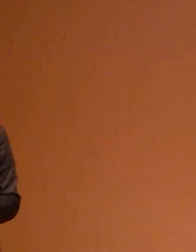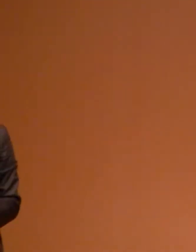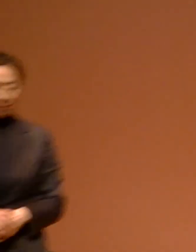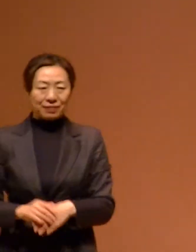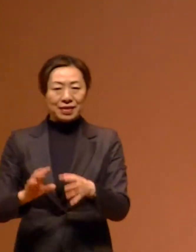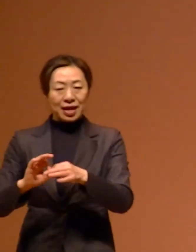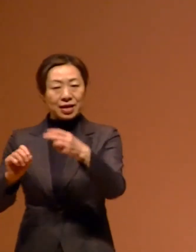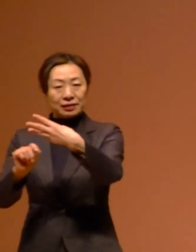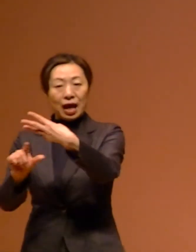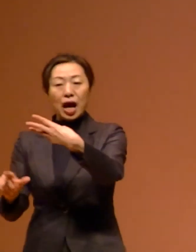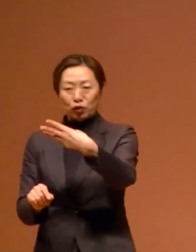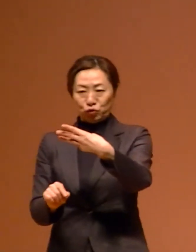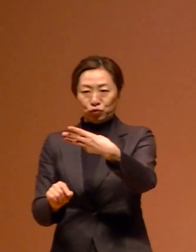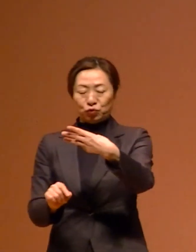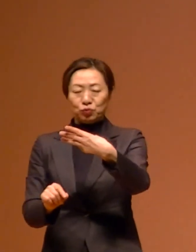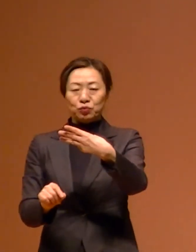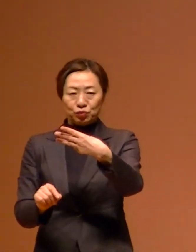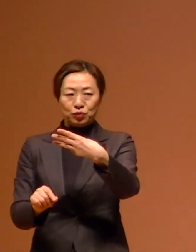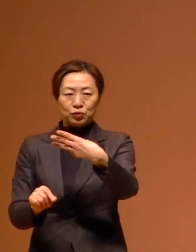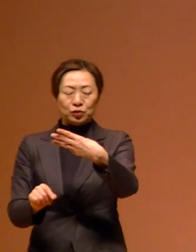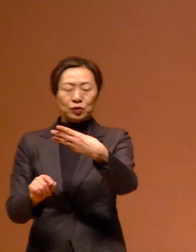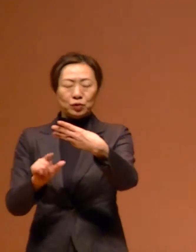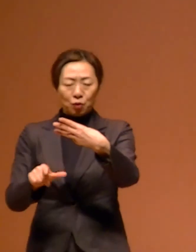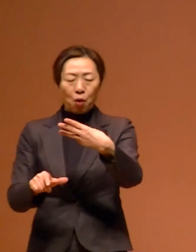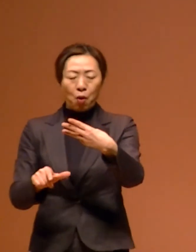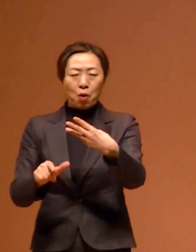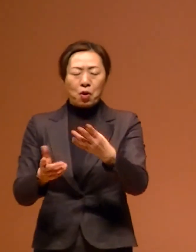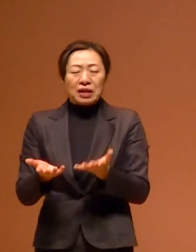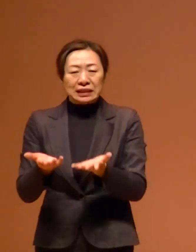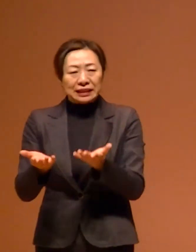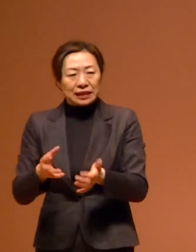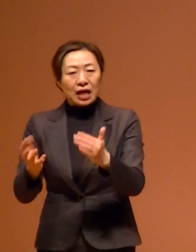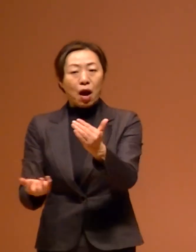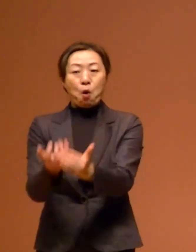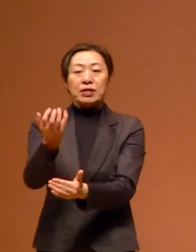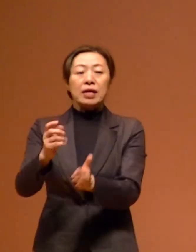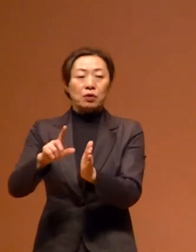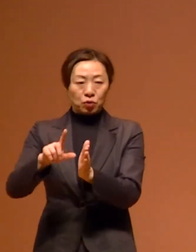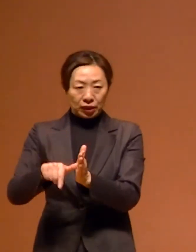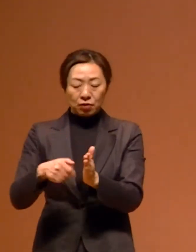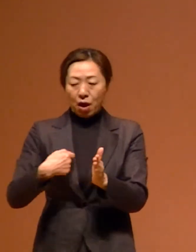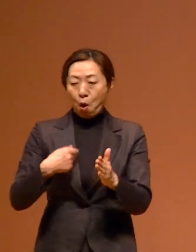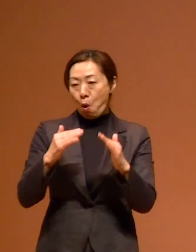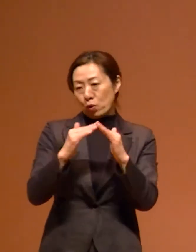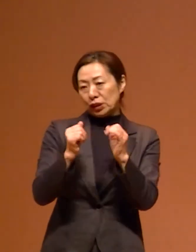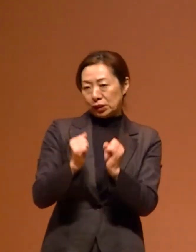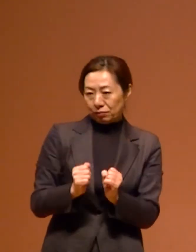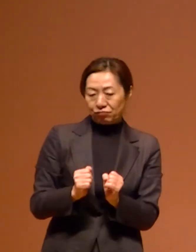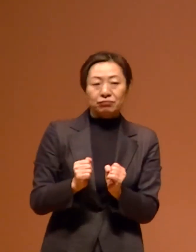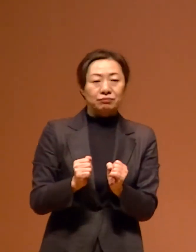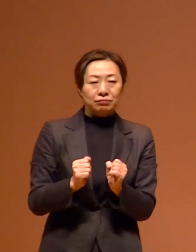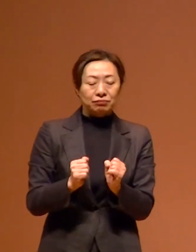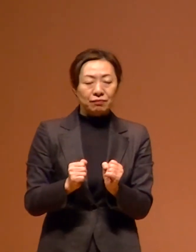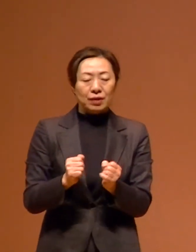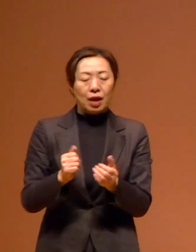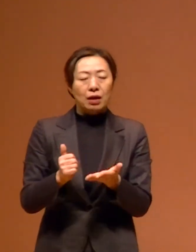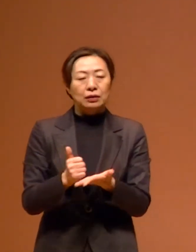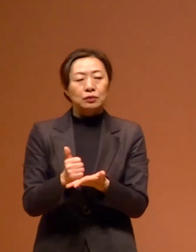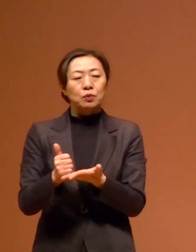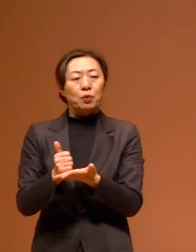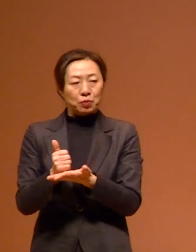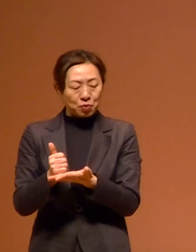3月の震災の当時は、うちに来て、ちょう